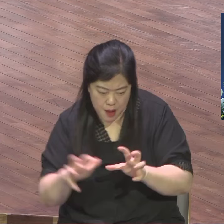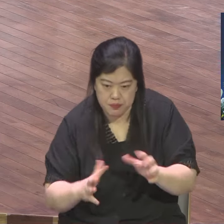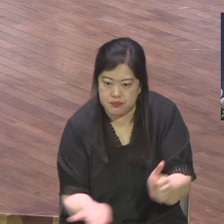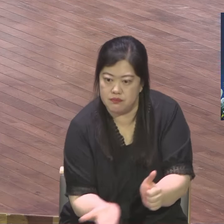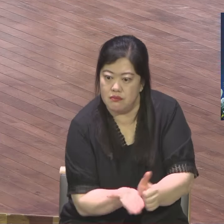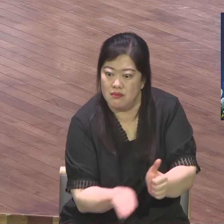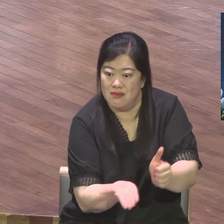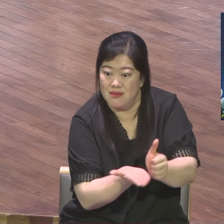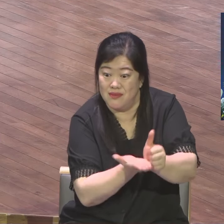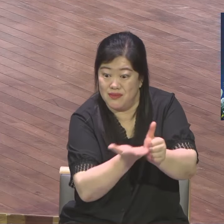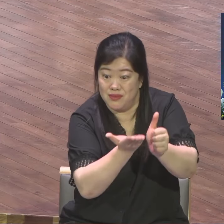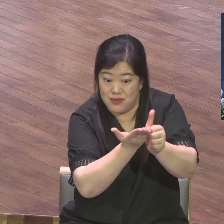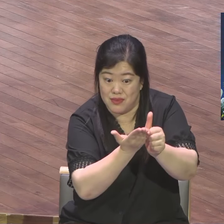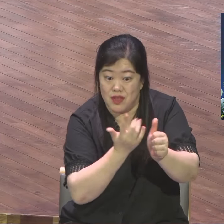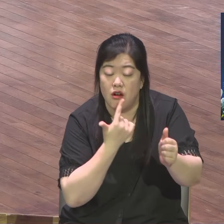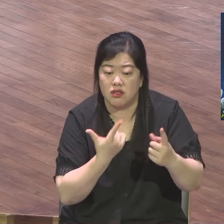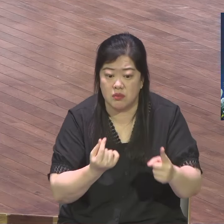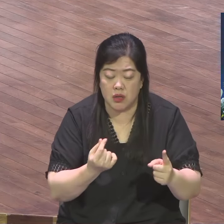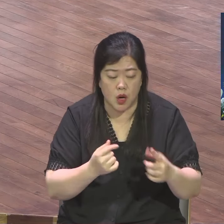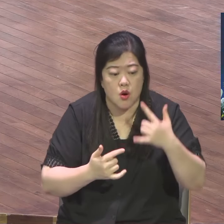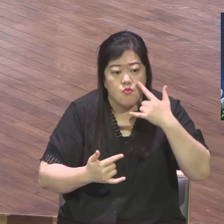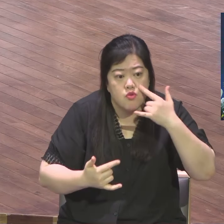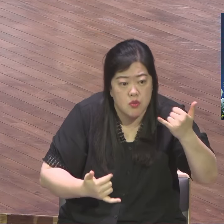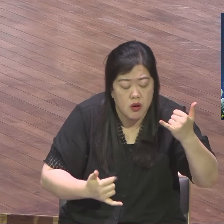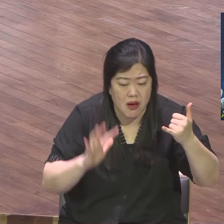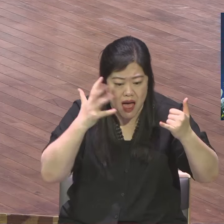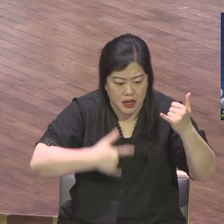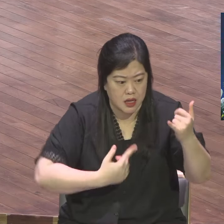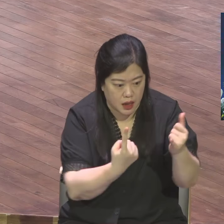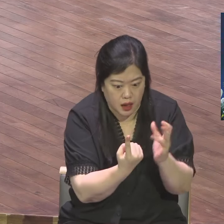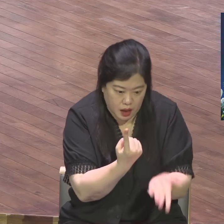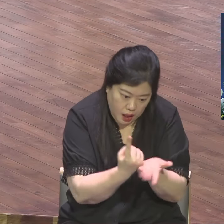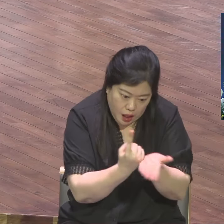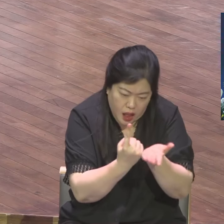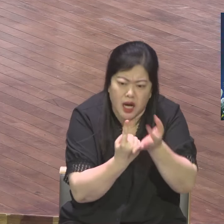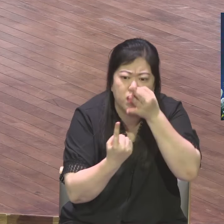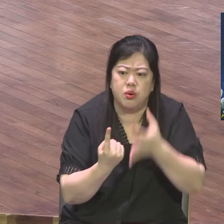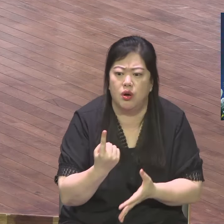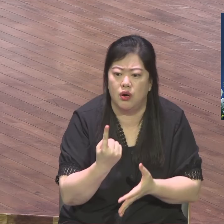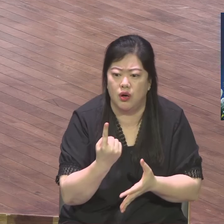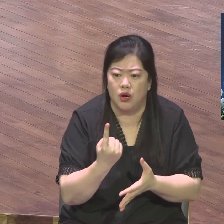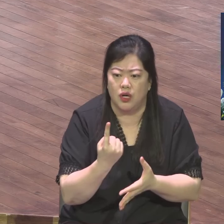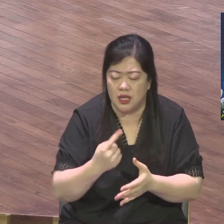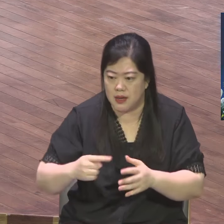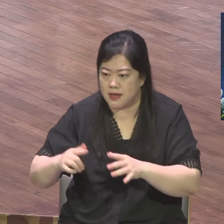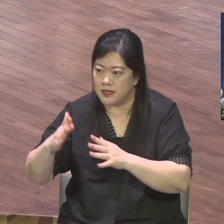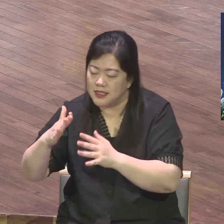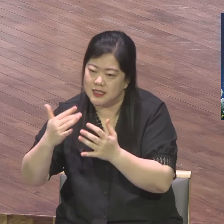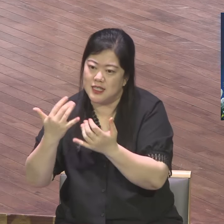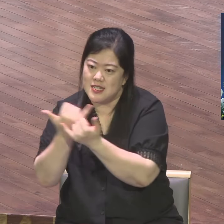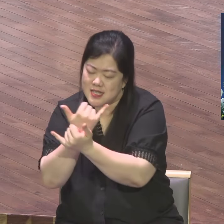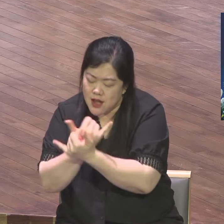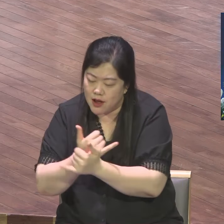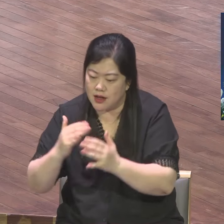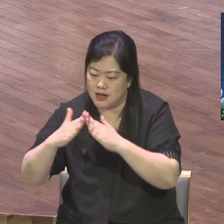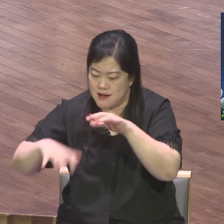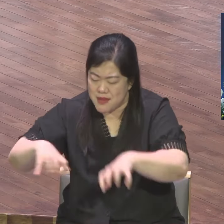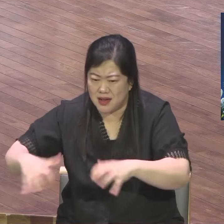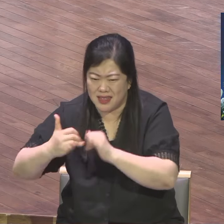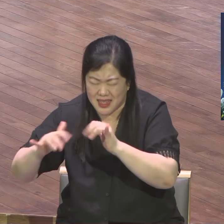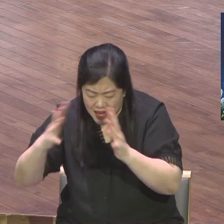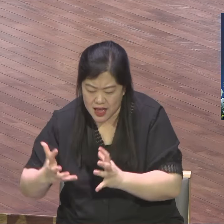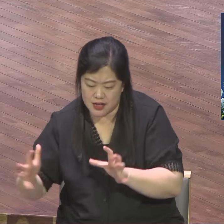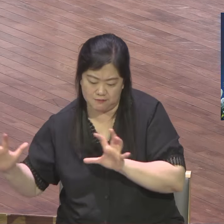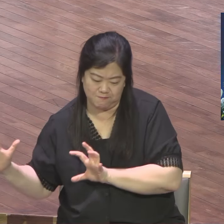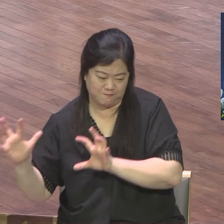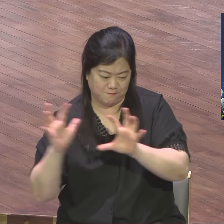어떻게? 우리 온 교회가 그 아이를 키워야 돼요. 알아야 돼요. 그 부모에게 맡겨서 안 돼요. 부모만 감당 못